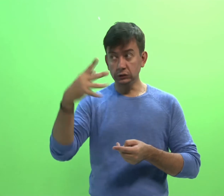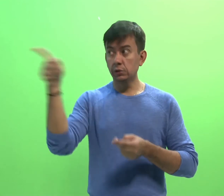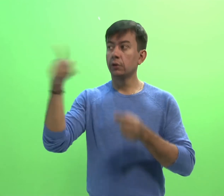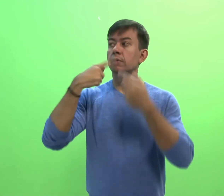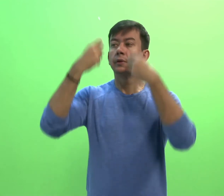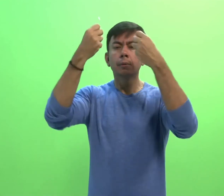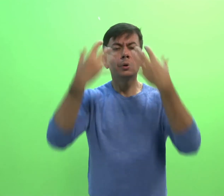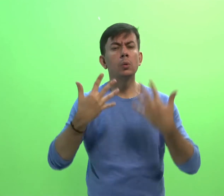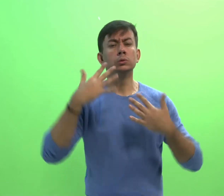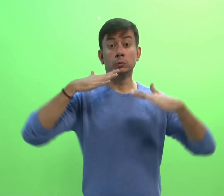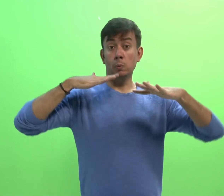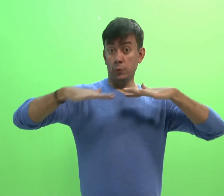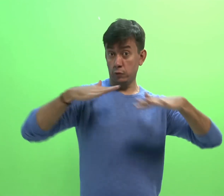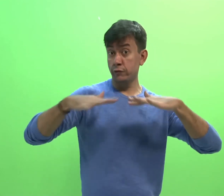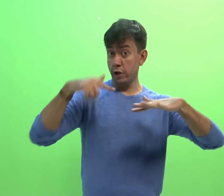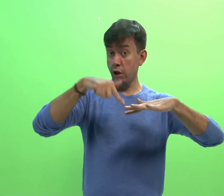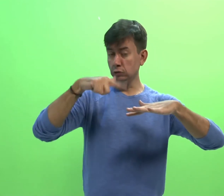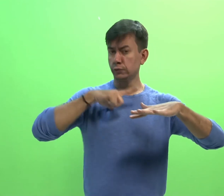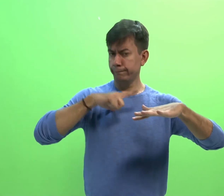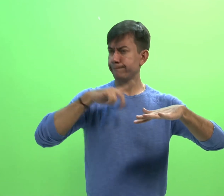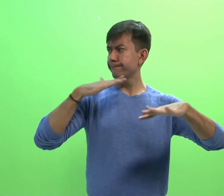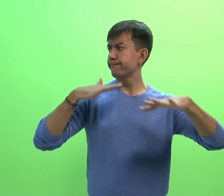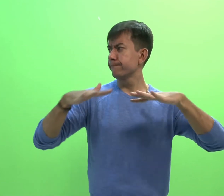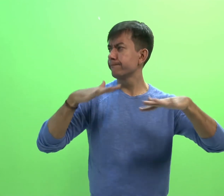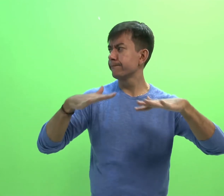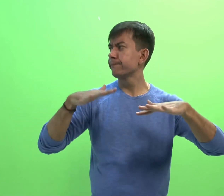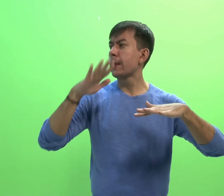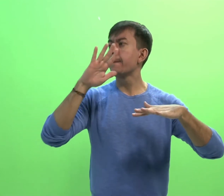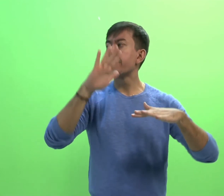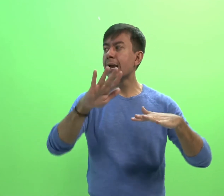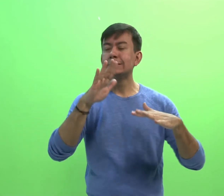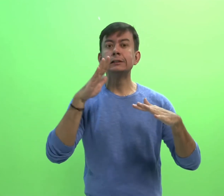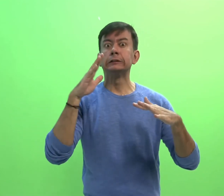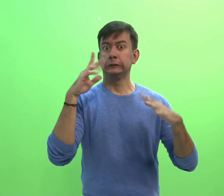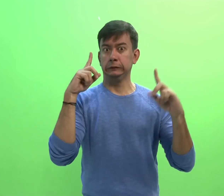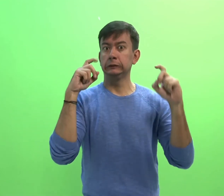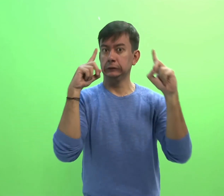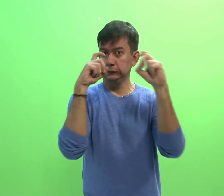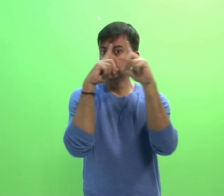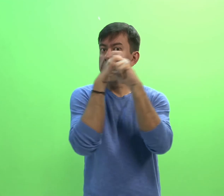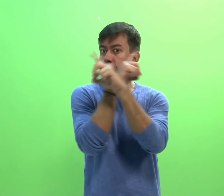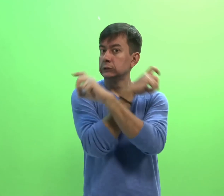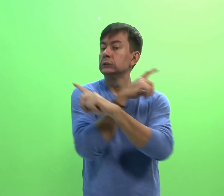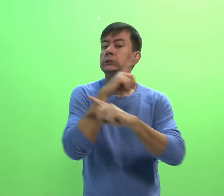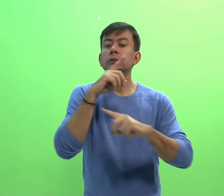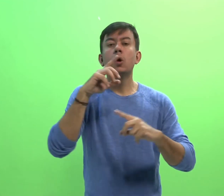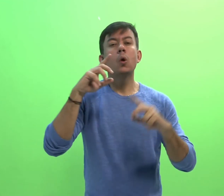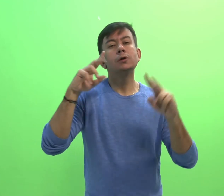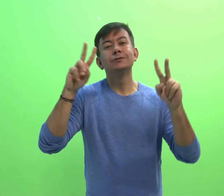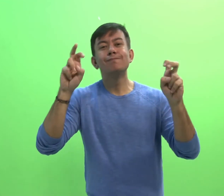movimento ele é um pouco complexo, sim, um pouco complexo,